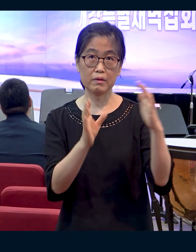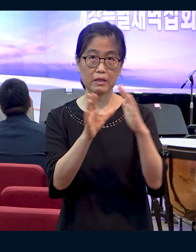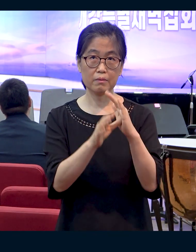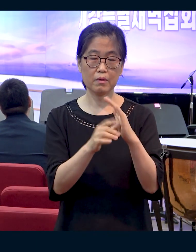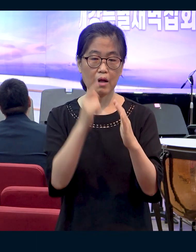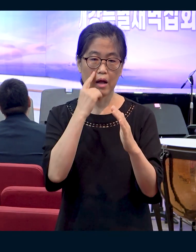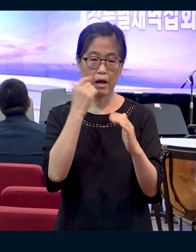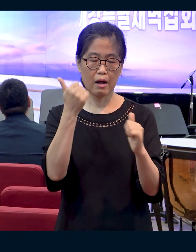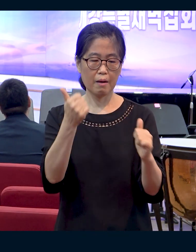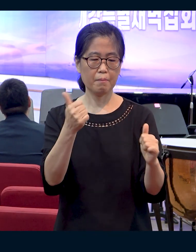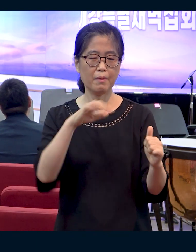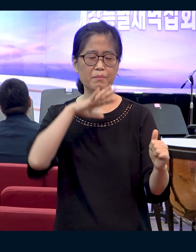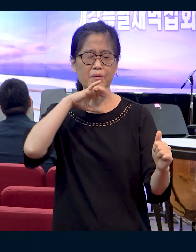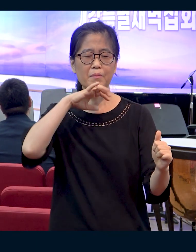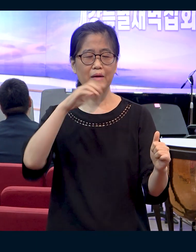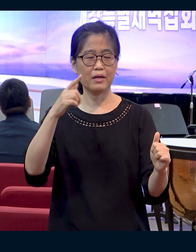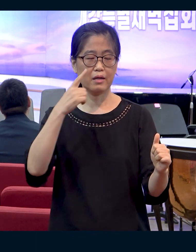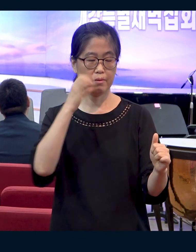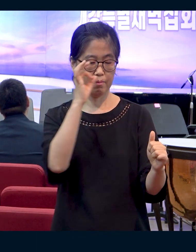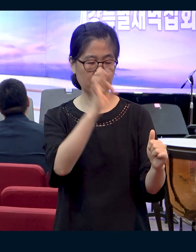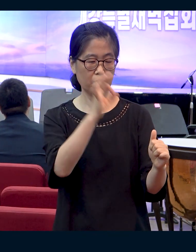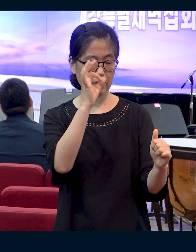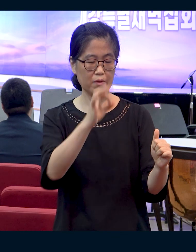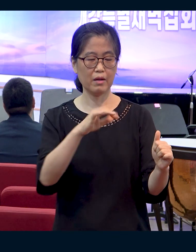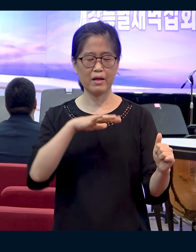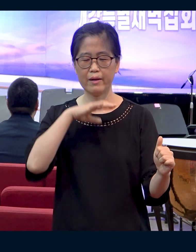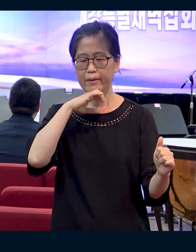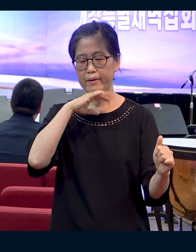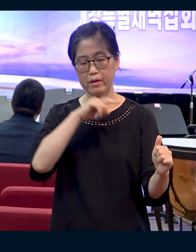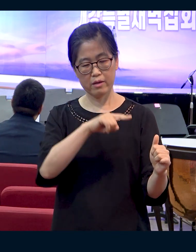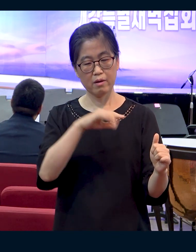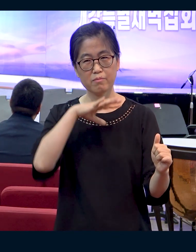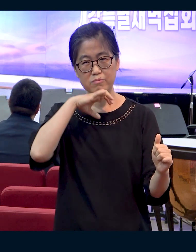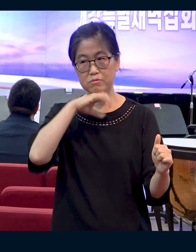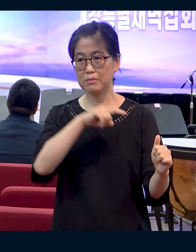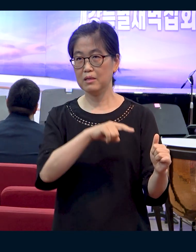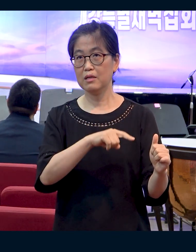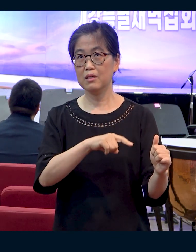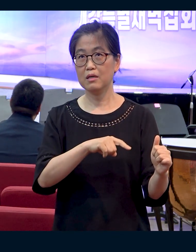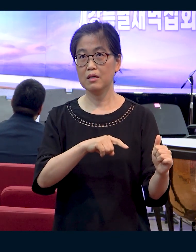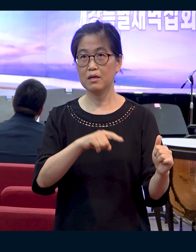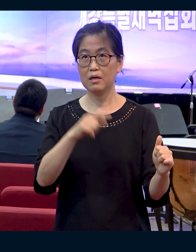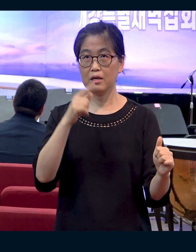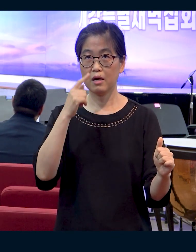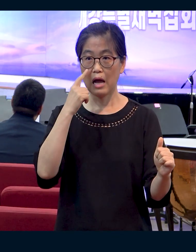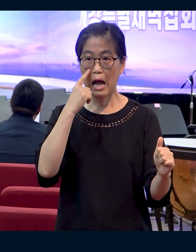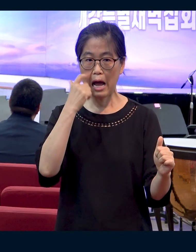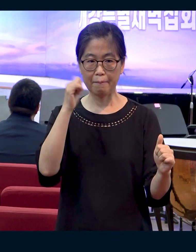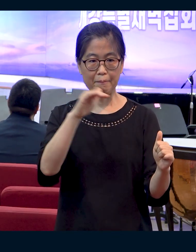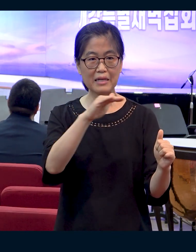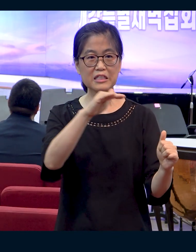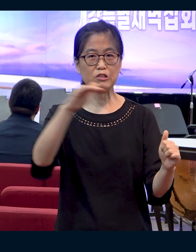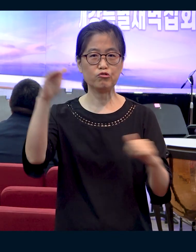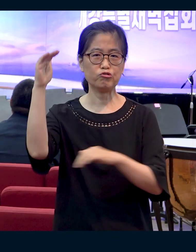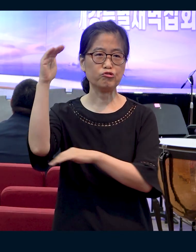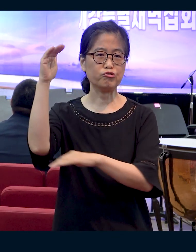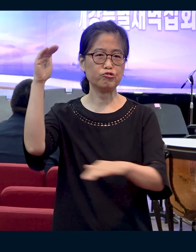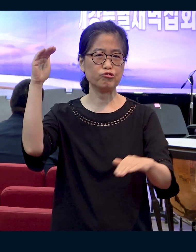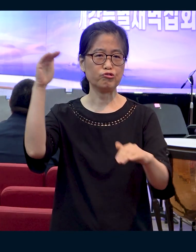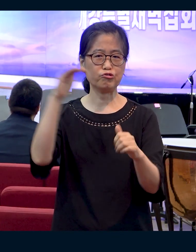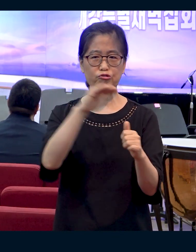계속, 어릴 때는 그렇게 아닌데 계속 못마땅한 거예요. 이 아버지의 기준에 너무 못마땅한